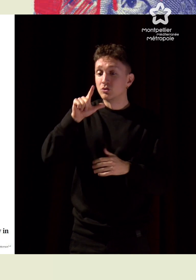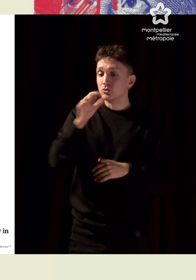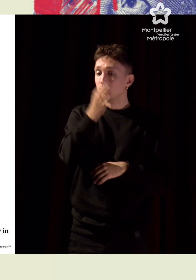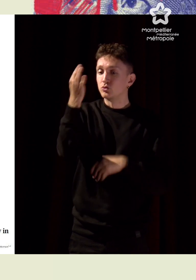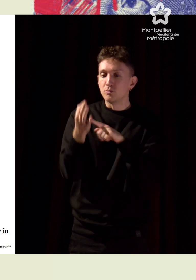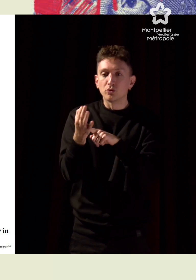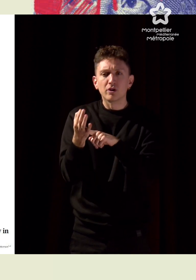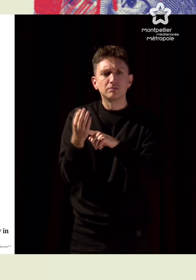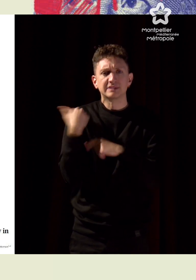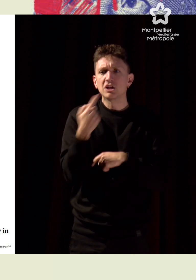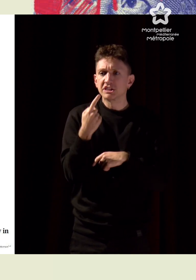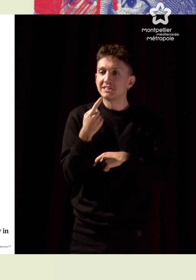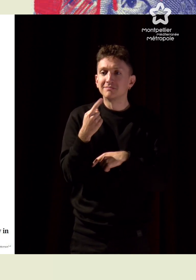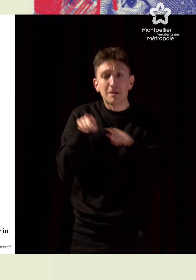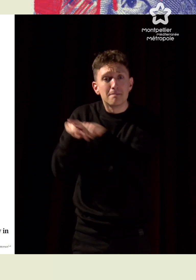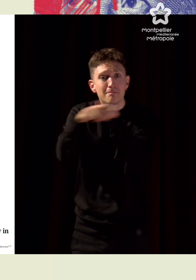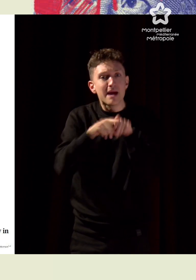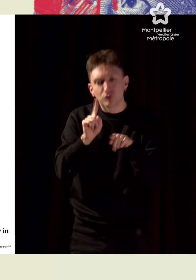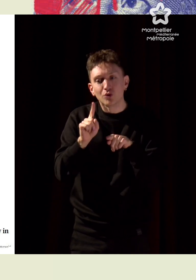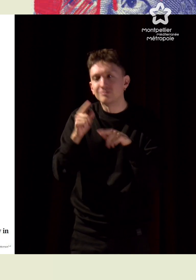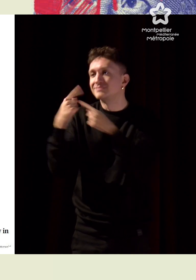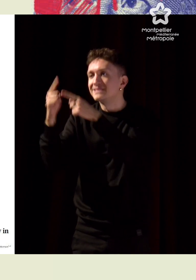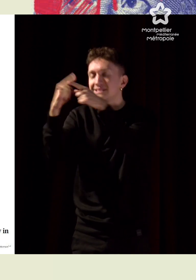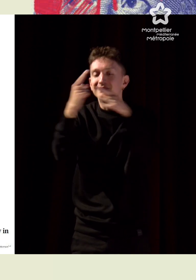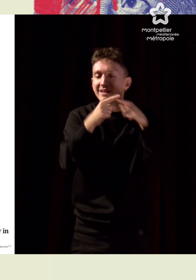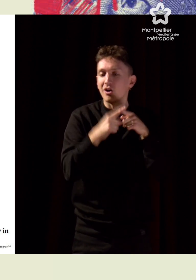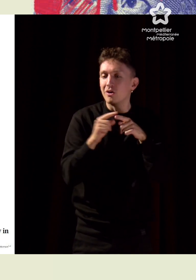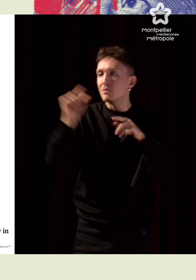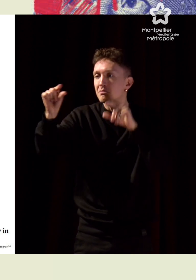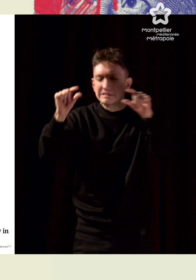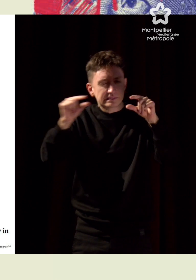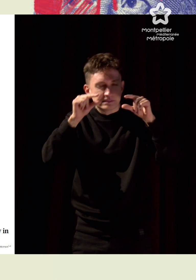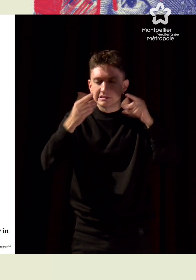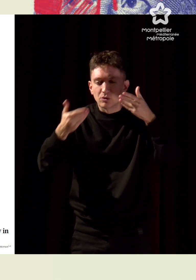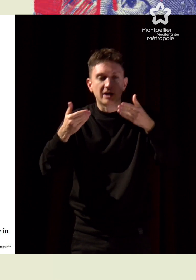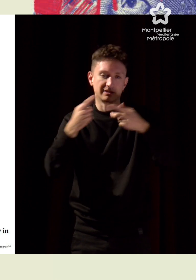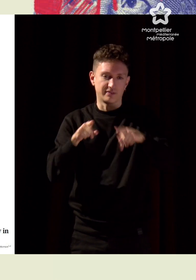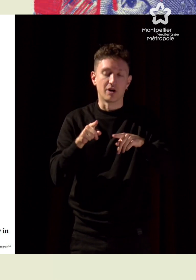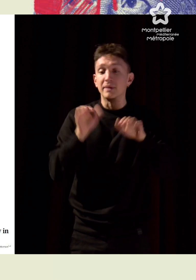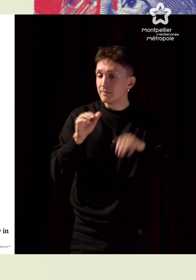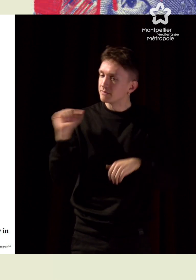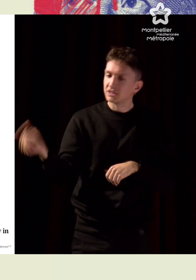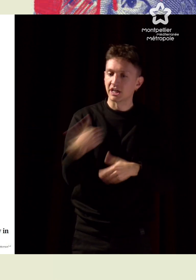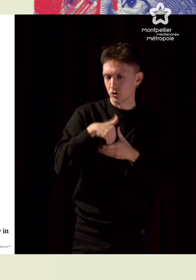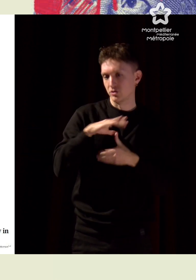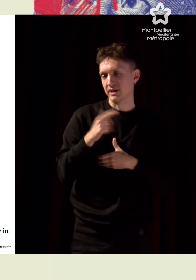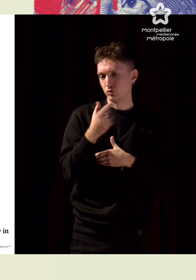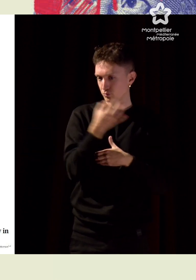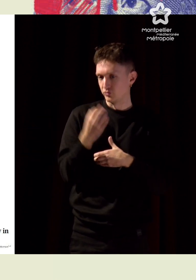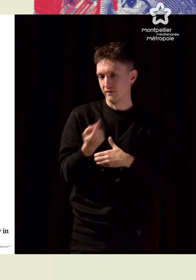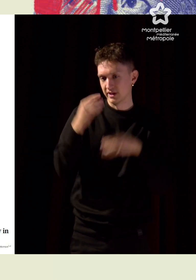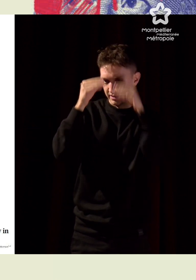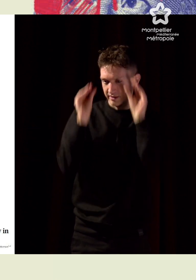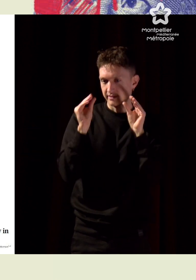tous différents d'un individu à l'autre, sauf des petits bouts d'ADN de Néandertal qu'on partage tous, parce qu'ils ont été